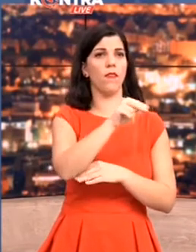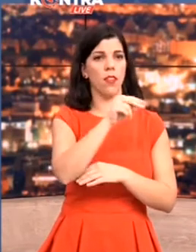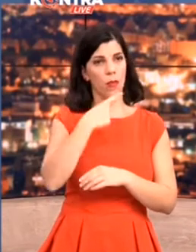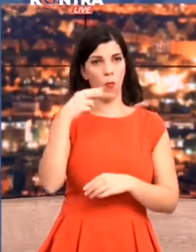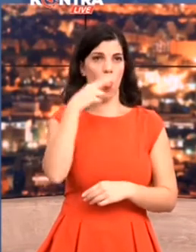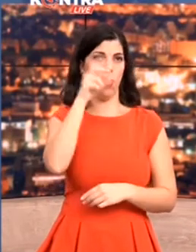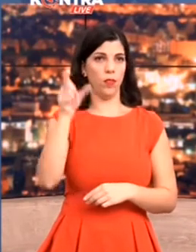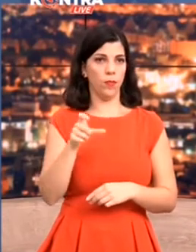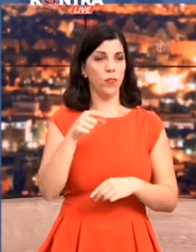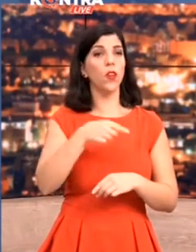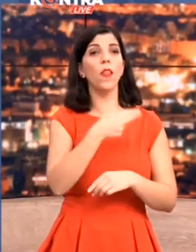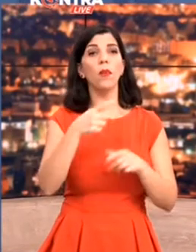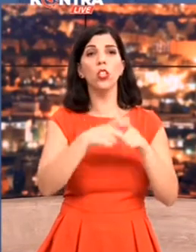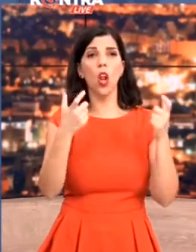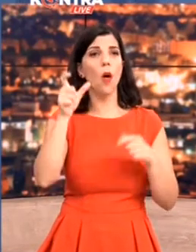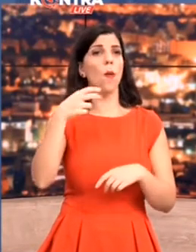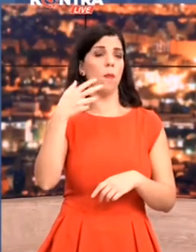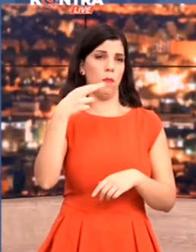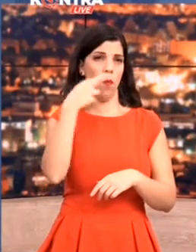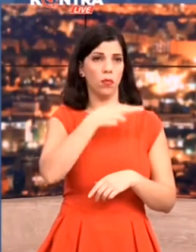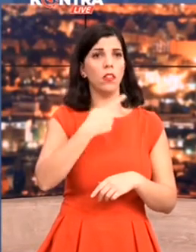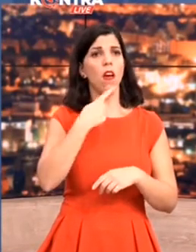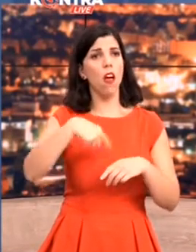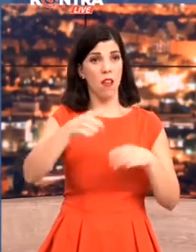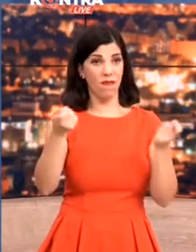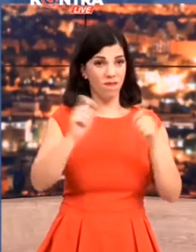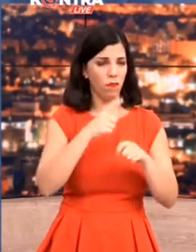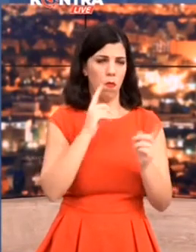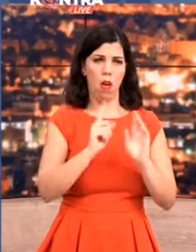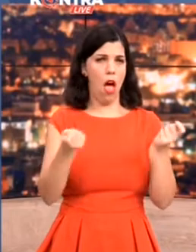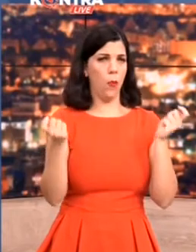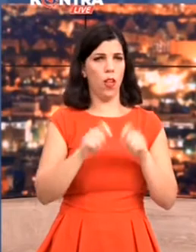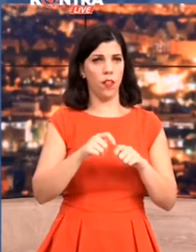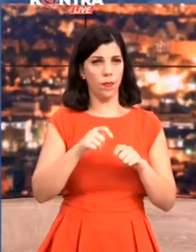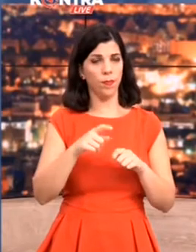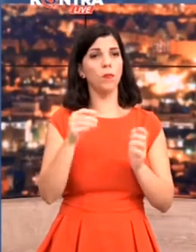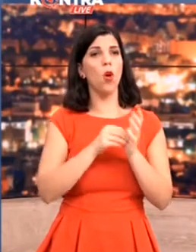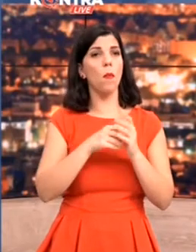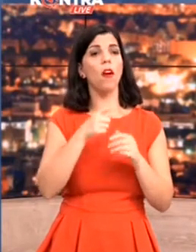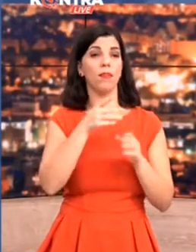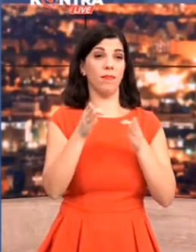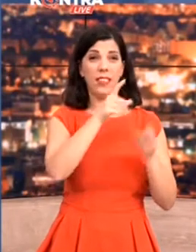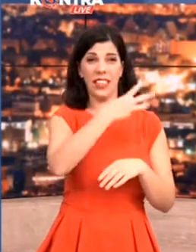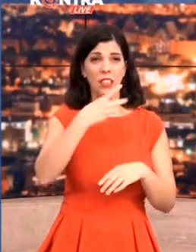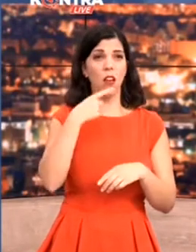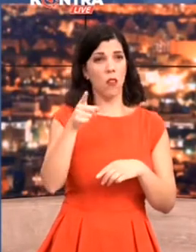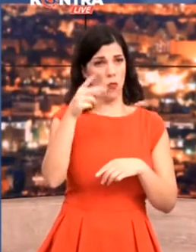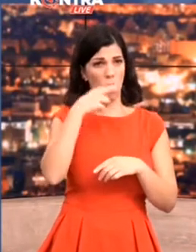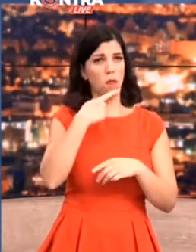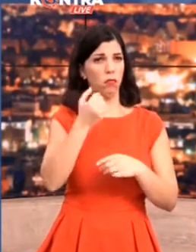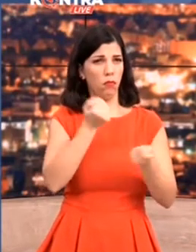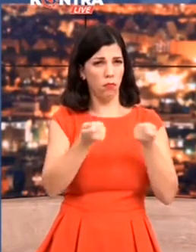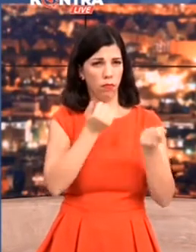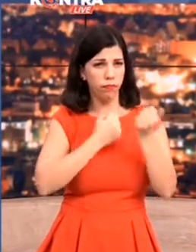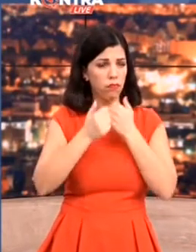Όσον αφορά στα σχολεία, ο Κυριάκος Μητσοτάκης διαμήνυσε πως δεν πρόκειται να κλείσουν. Ο Πρωθυπουργός θα φέρει έναν φωνικό χειμώνα και ακόμη